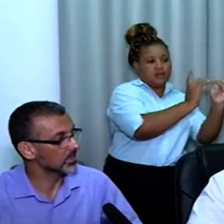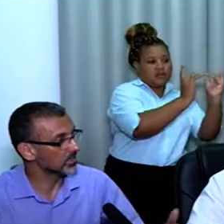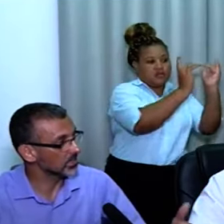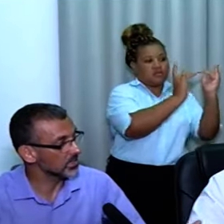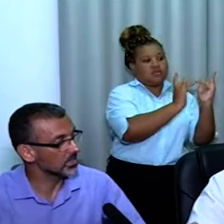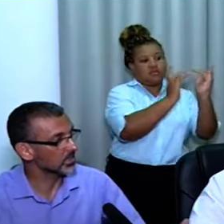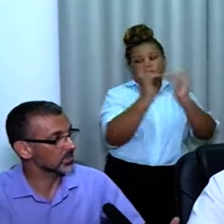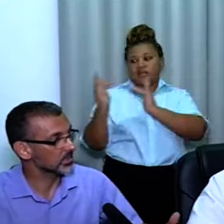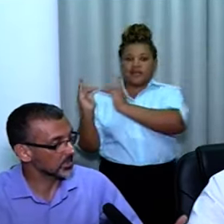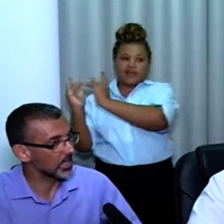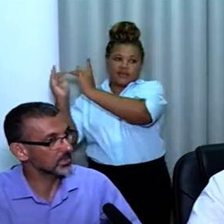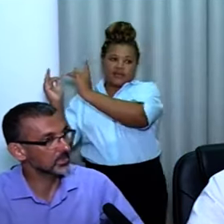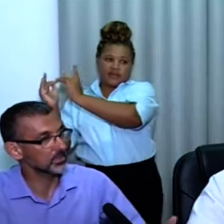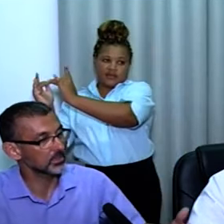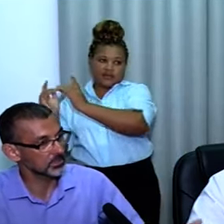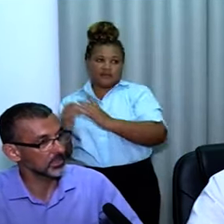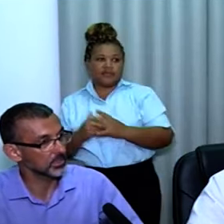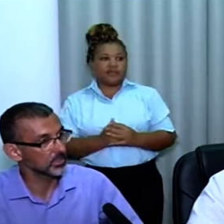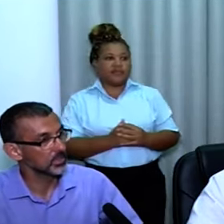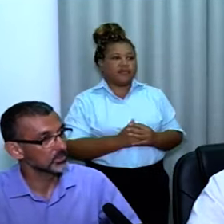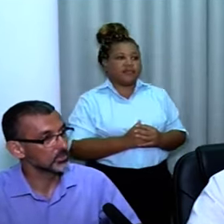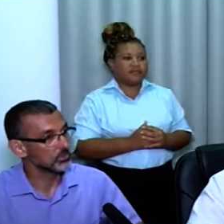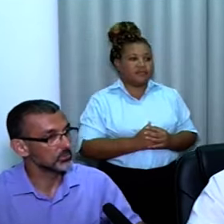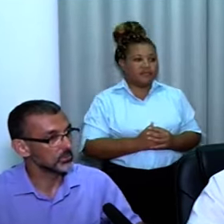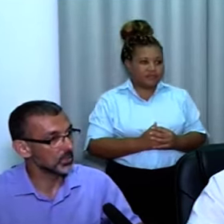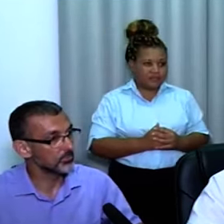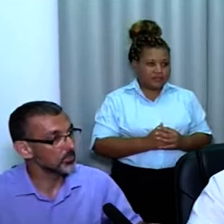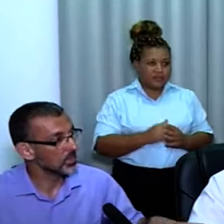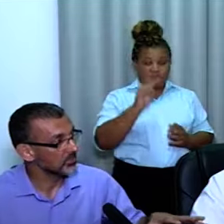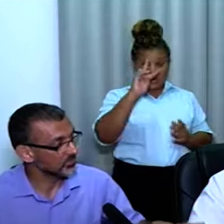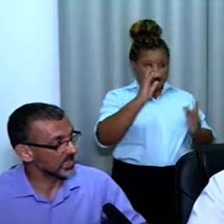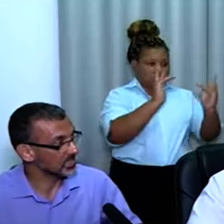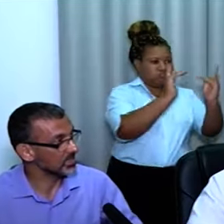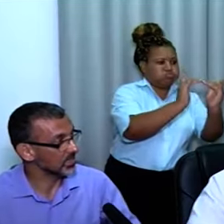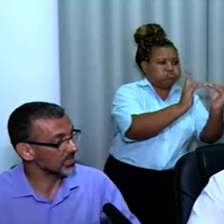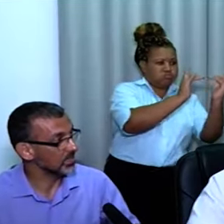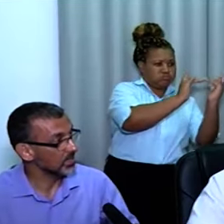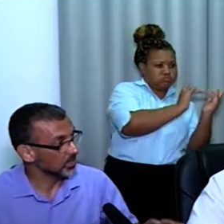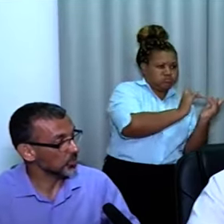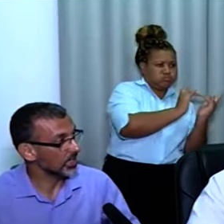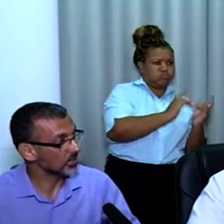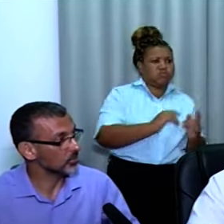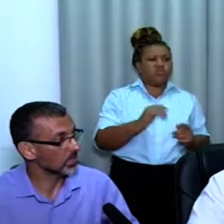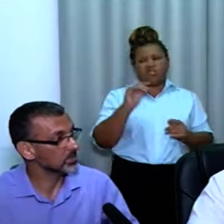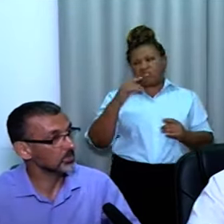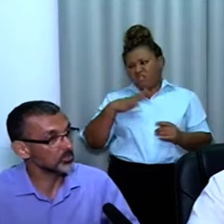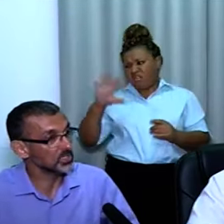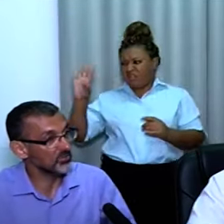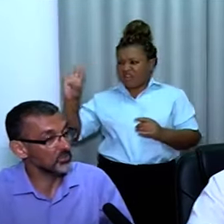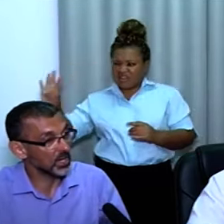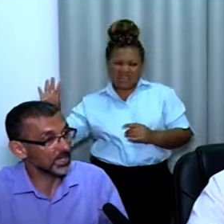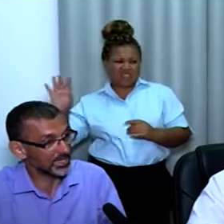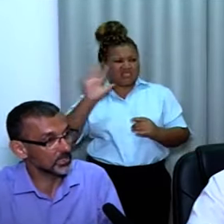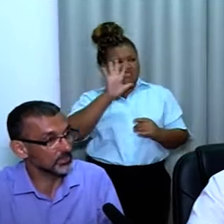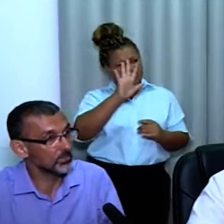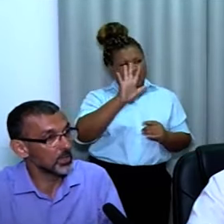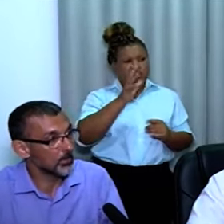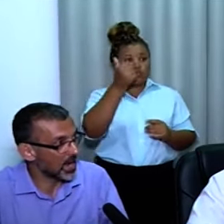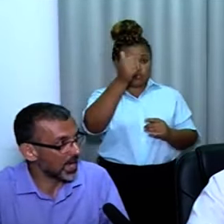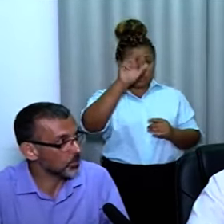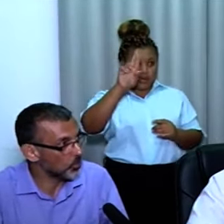en a qui ont 2, il y en a qui ont 4, il y en a qui ont 5. So, facilité, on soit allé comment. Si nous pouvons servir bon